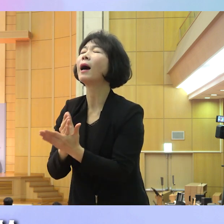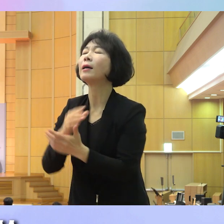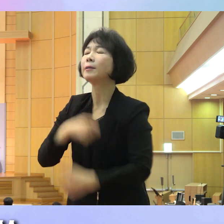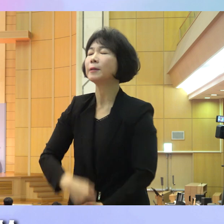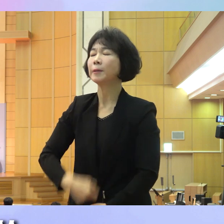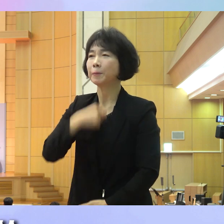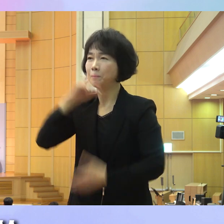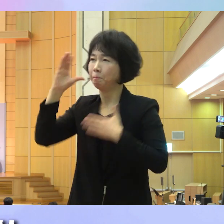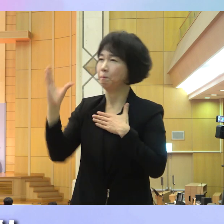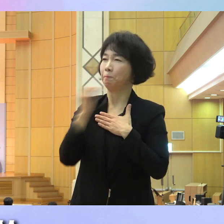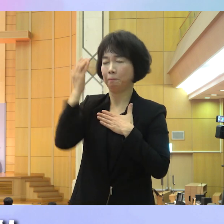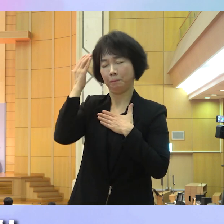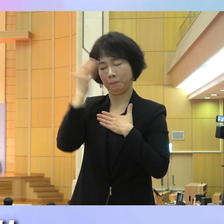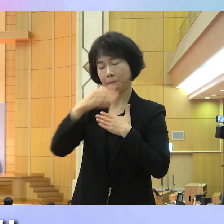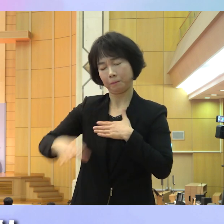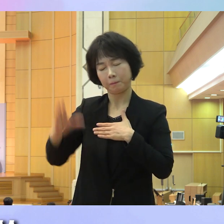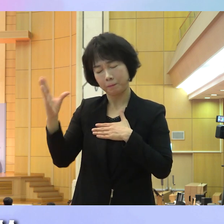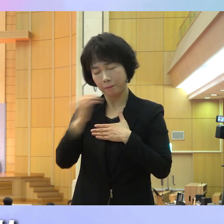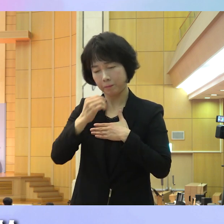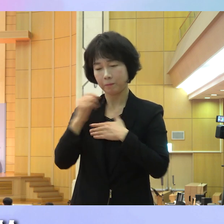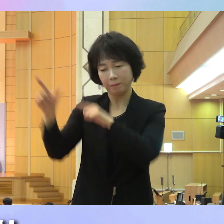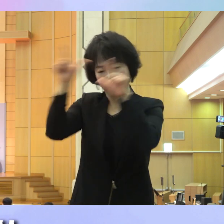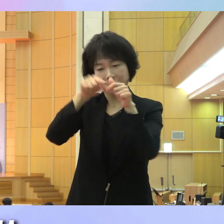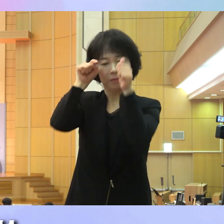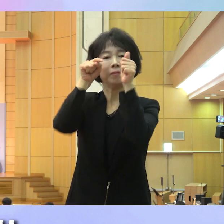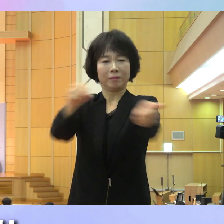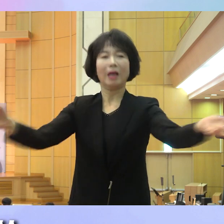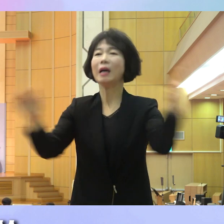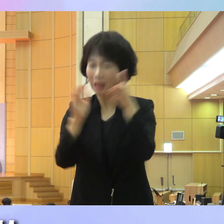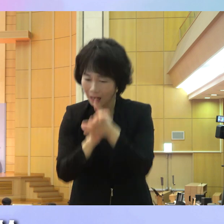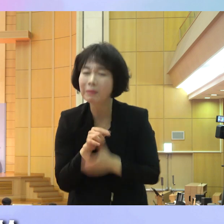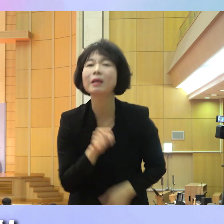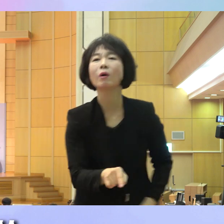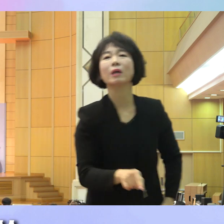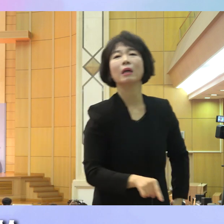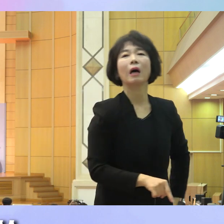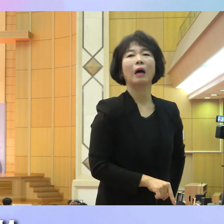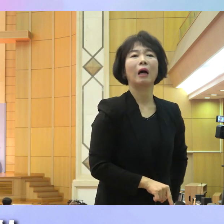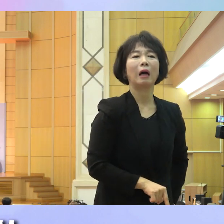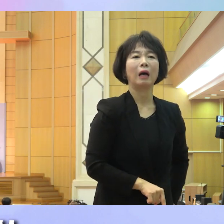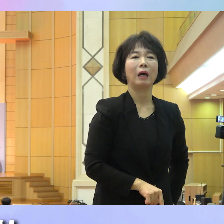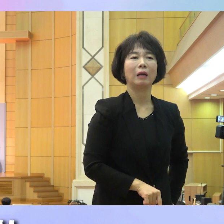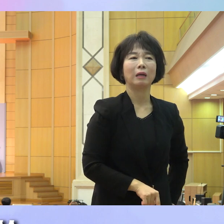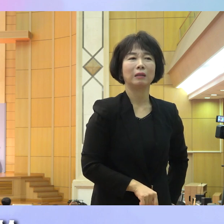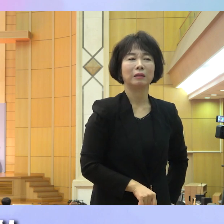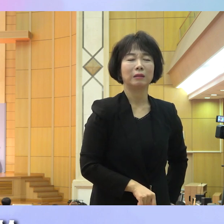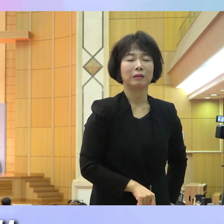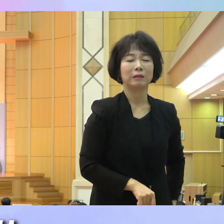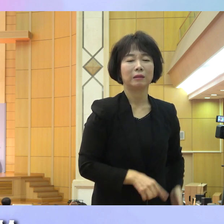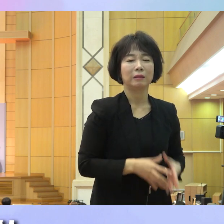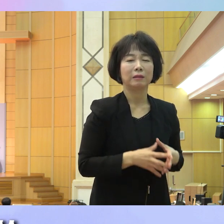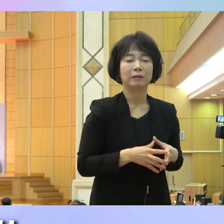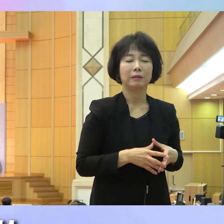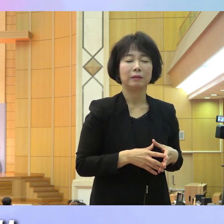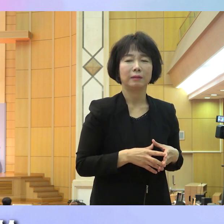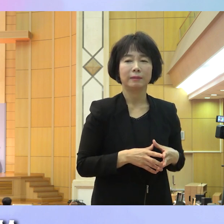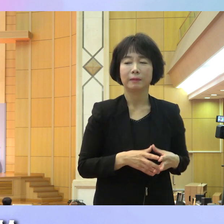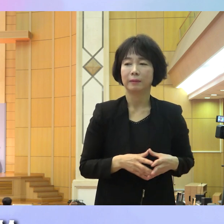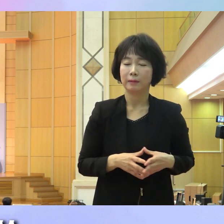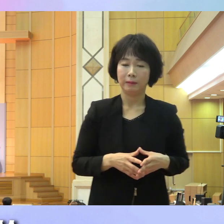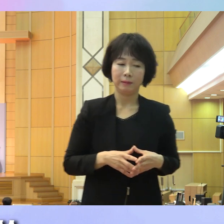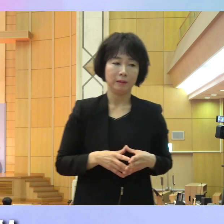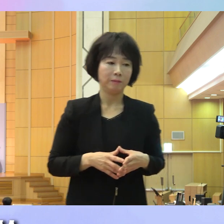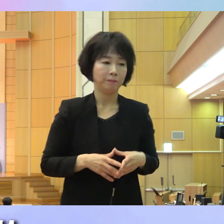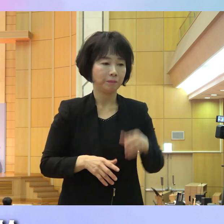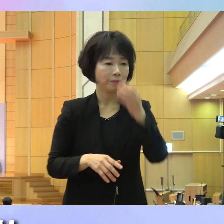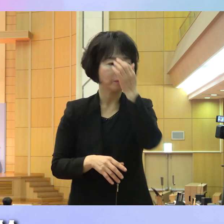거룩하게 살라는 뜻이지, 육체적으로 다 자른다 그러면 그냥 죽어야죠. 그런